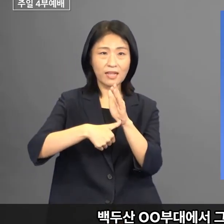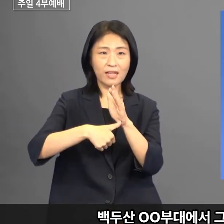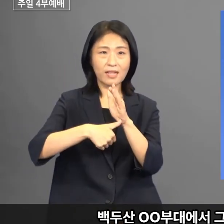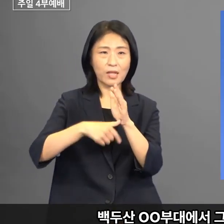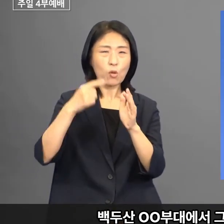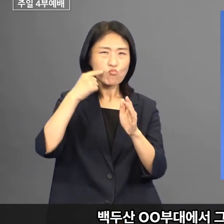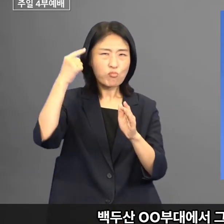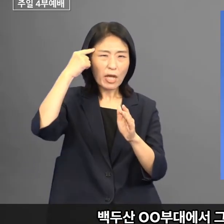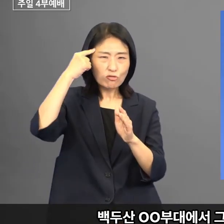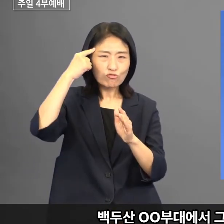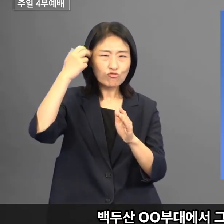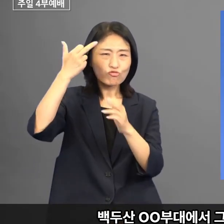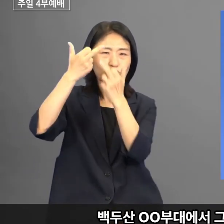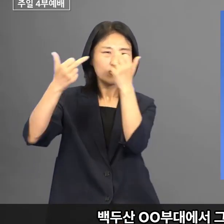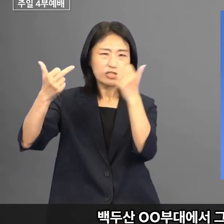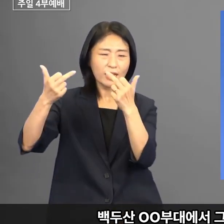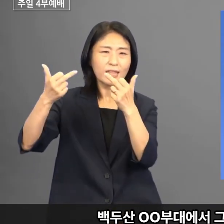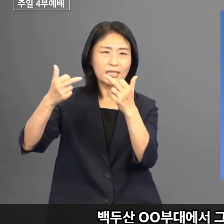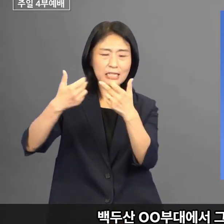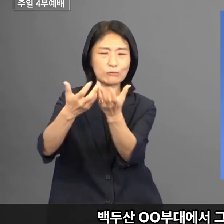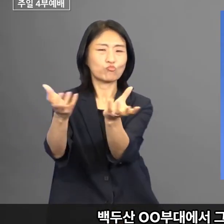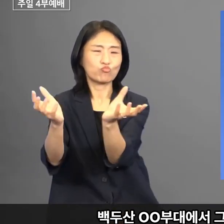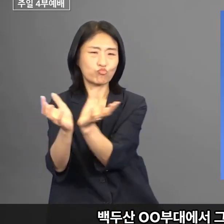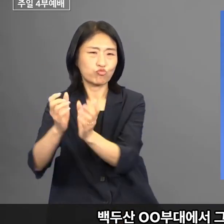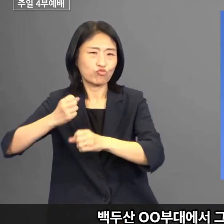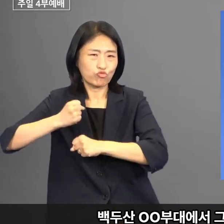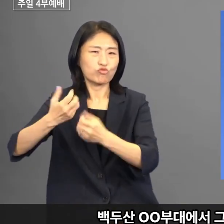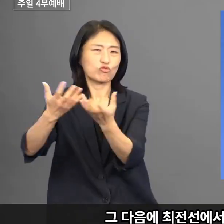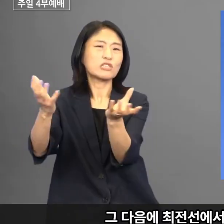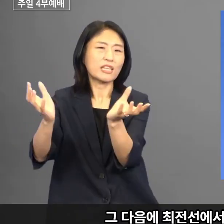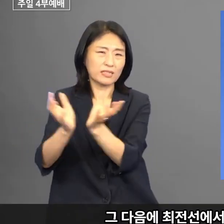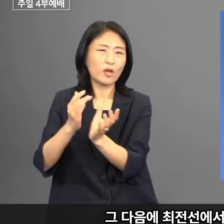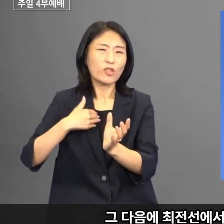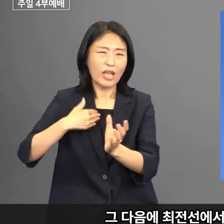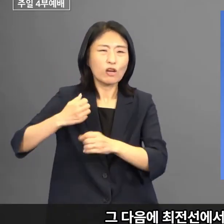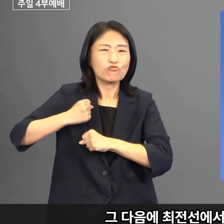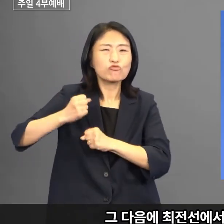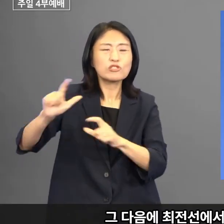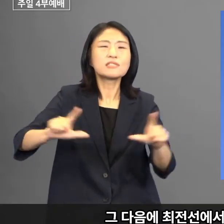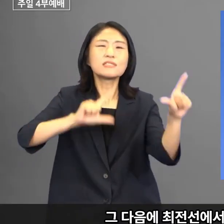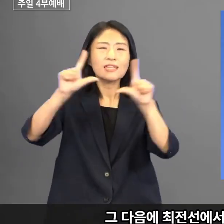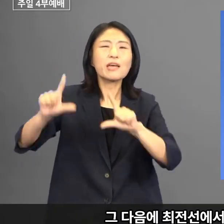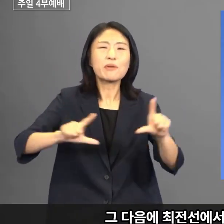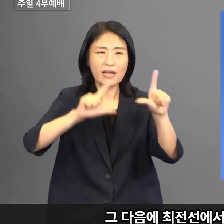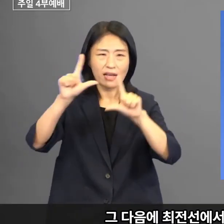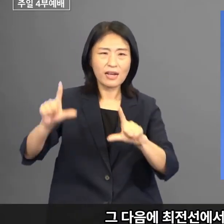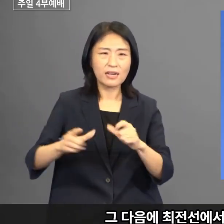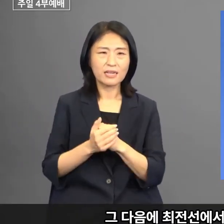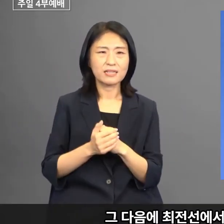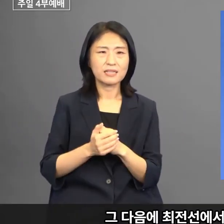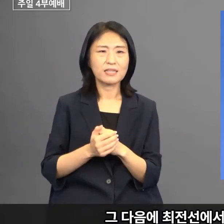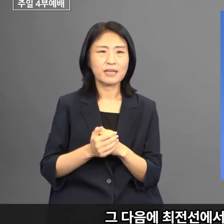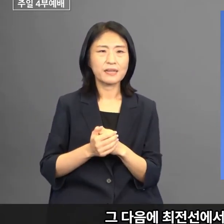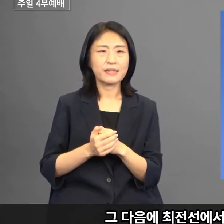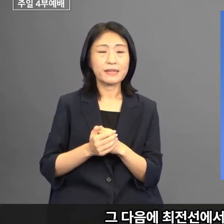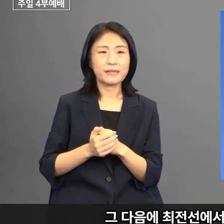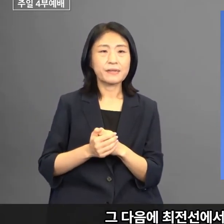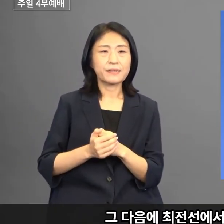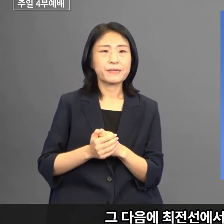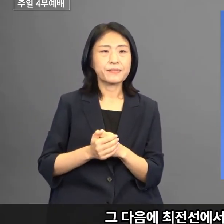부대에서 그래서 새 사단골을 가봤고요. 그 다음에 최전선에서 근무하는